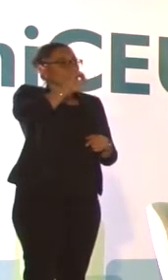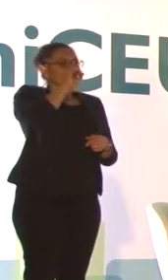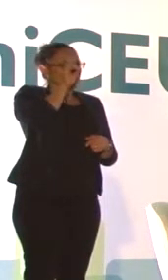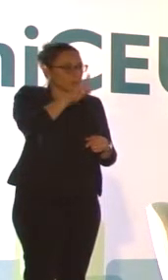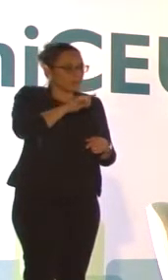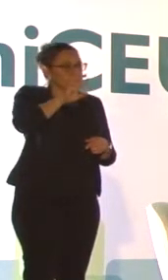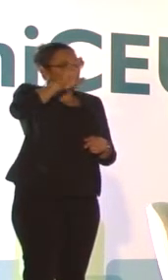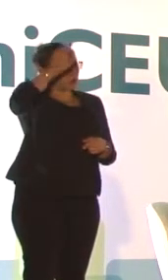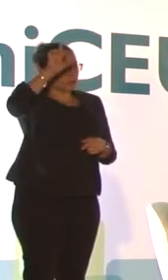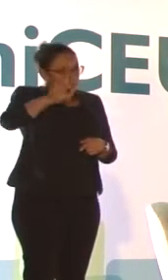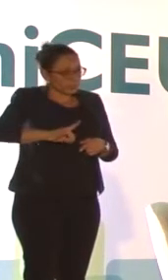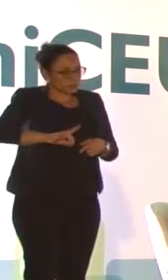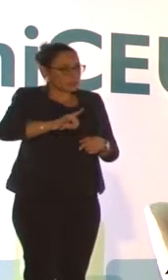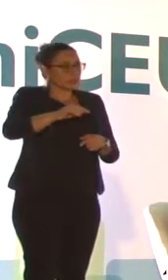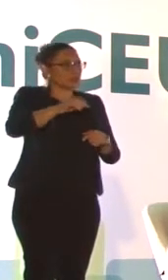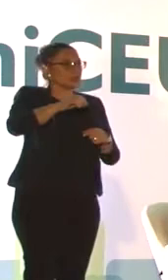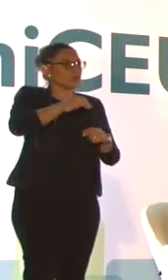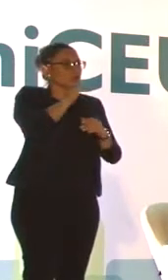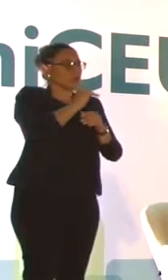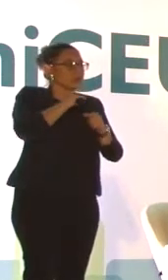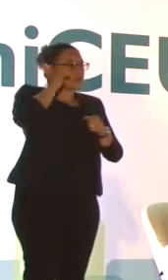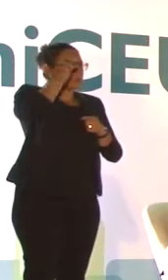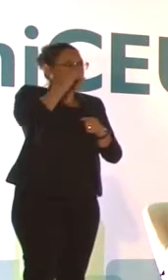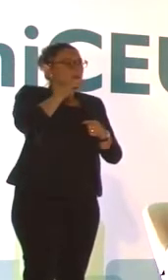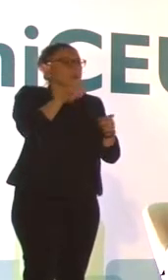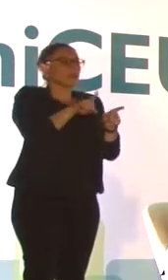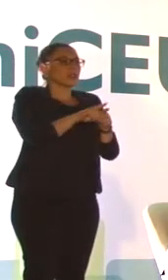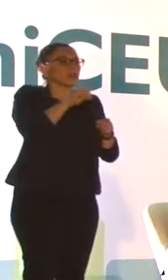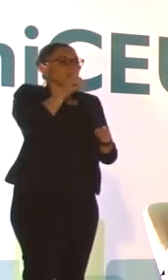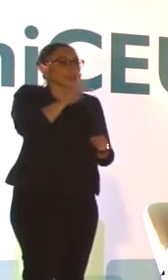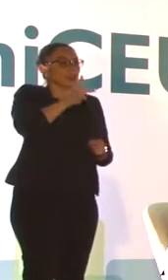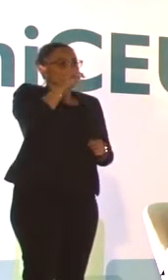e o Klaus, que é o nosso